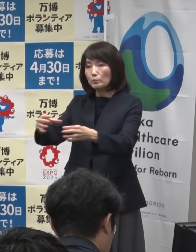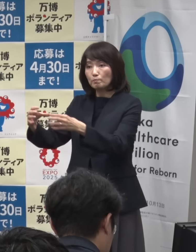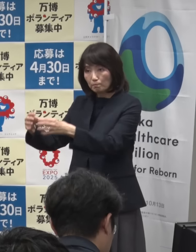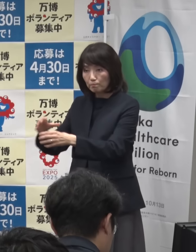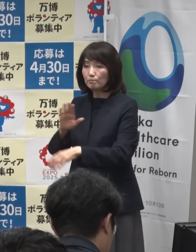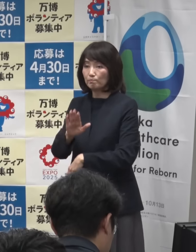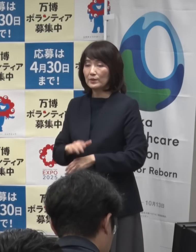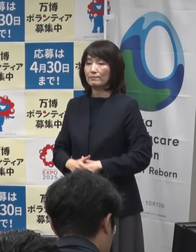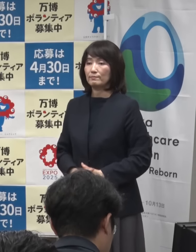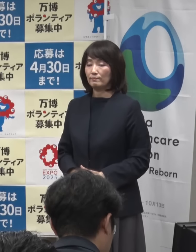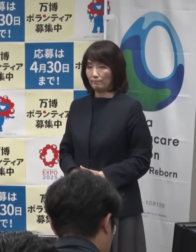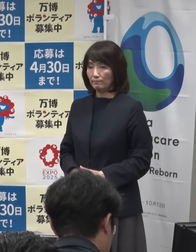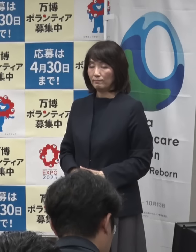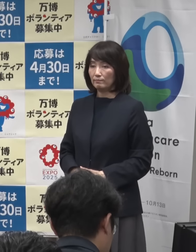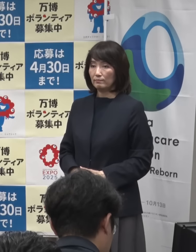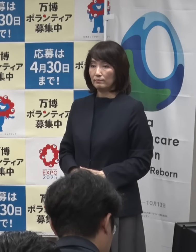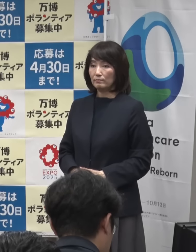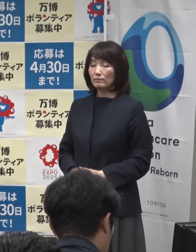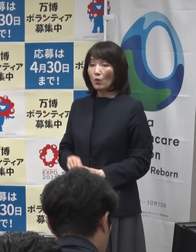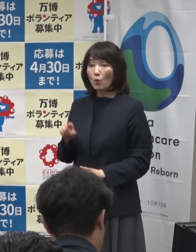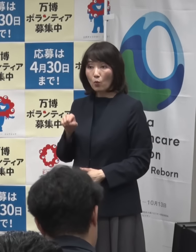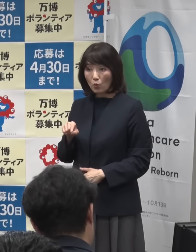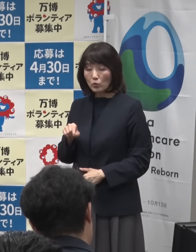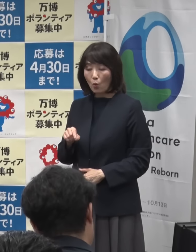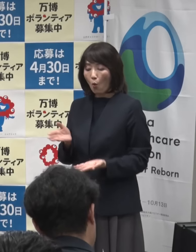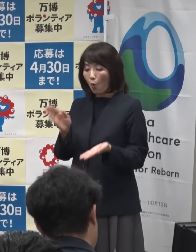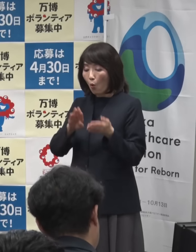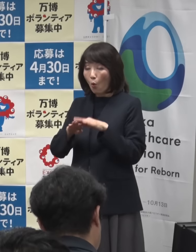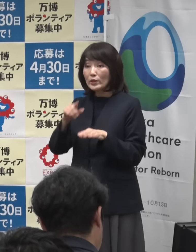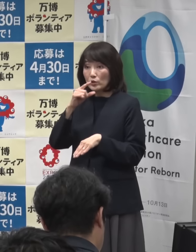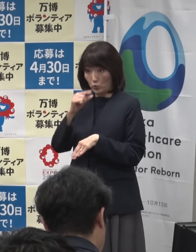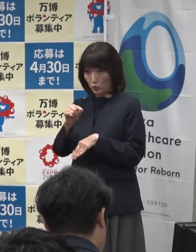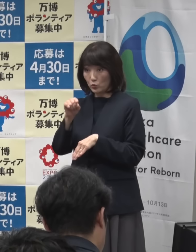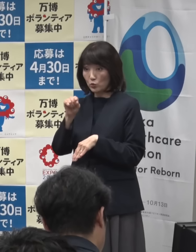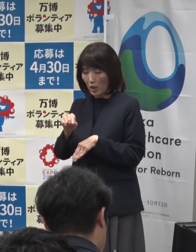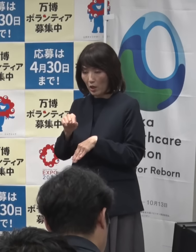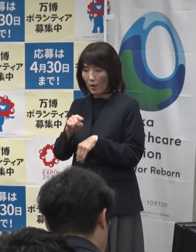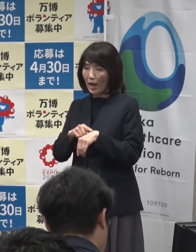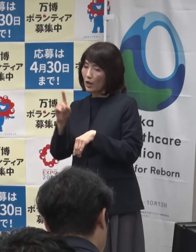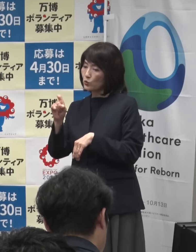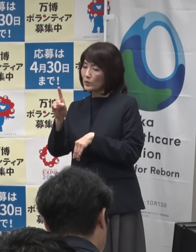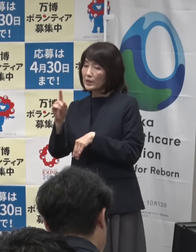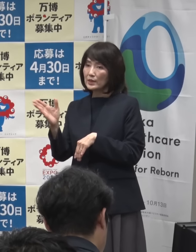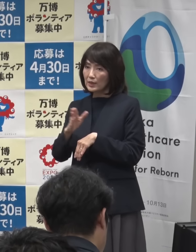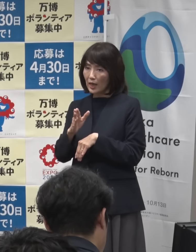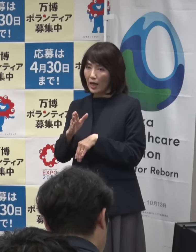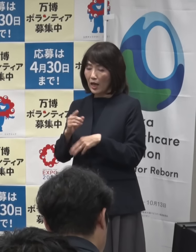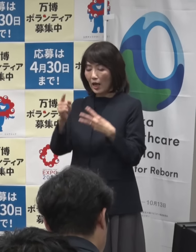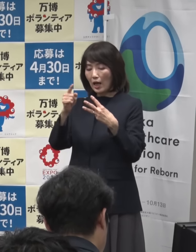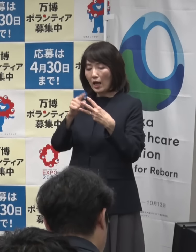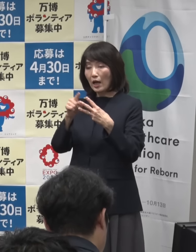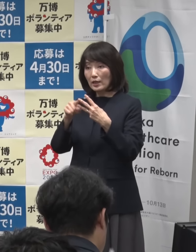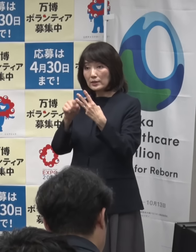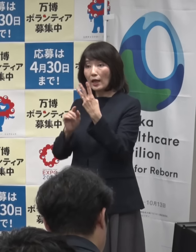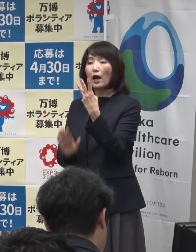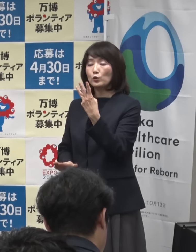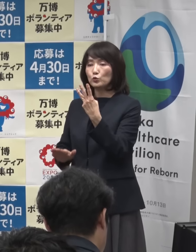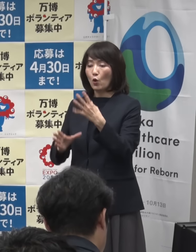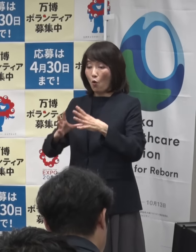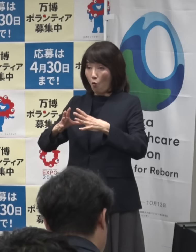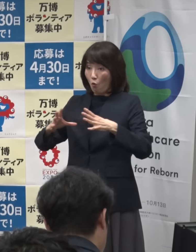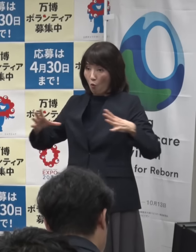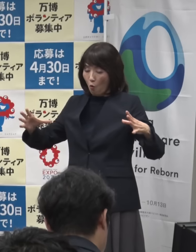。この折り鶴ですけれども、まず11時から3部制に3回は行いますけど、ジャンボ